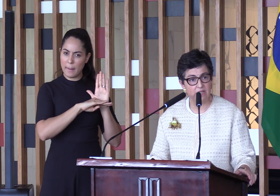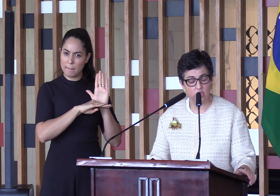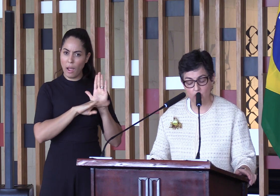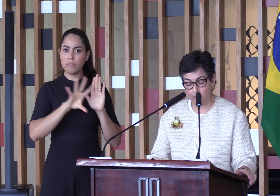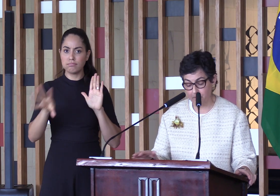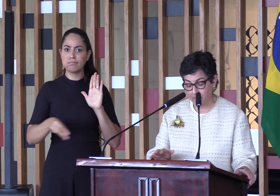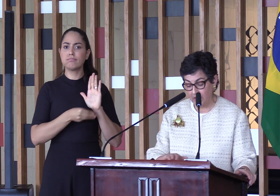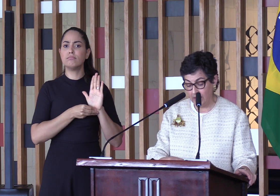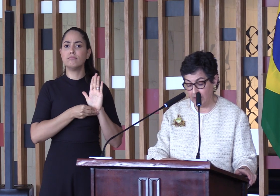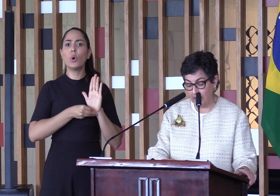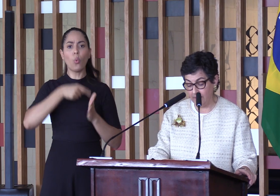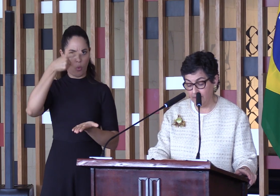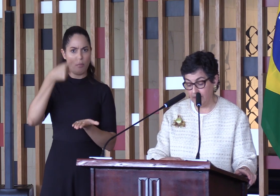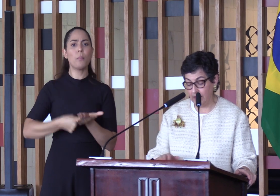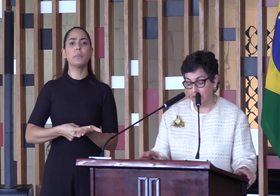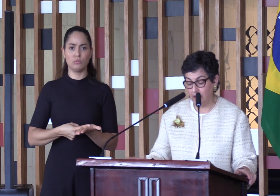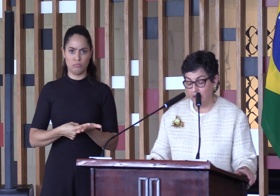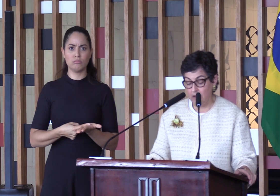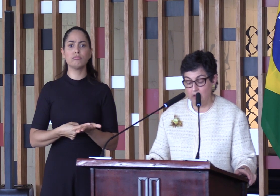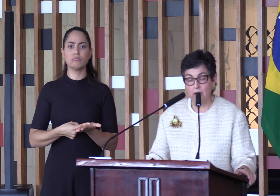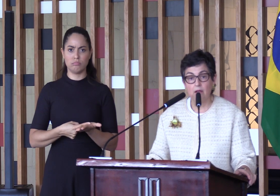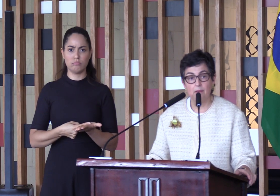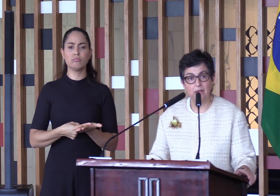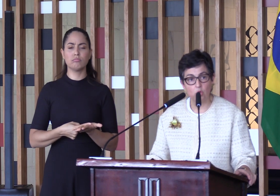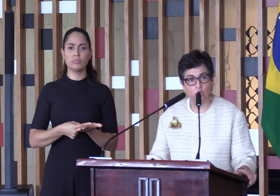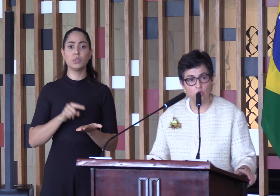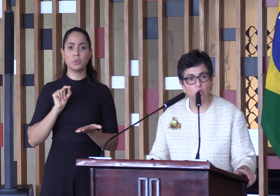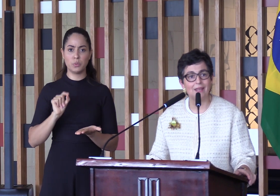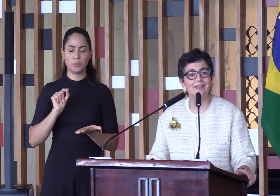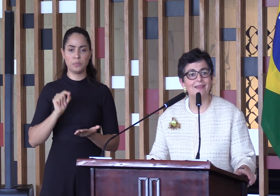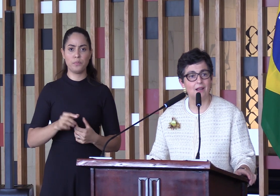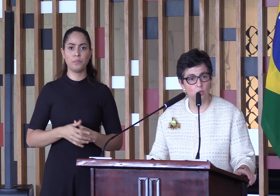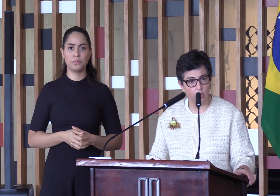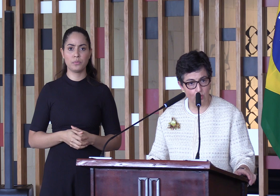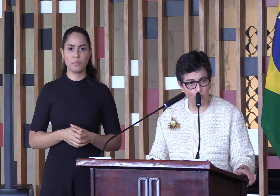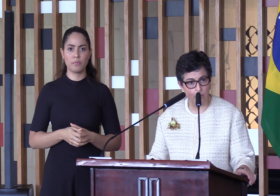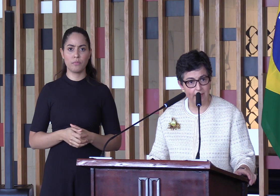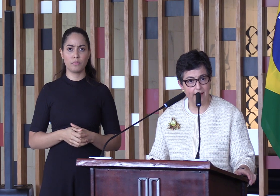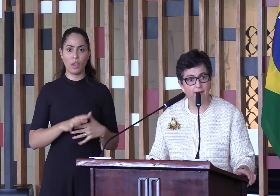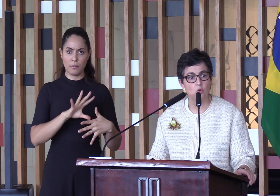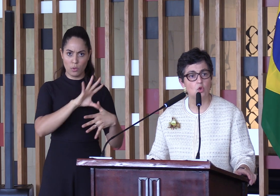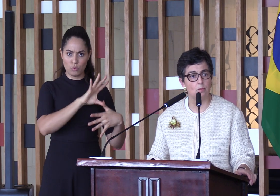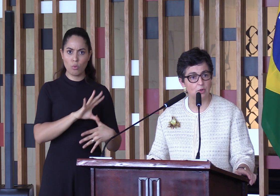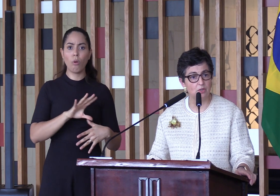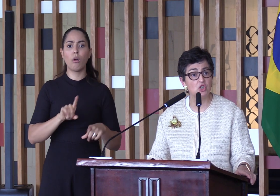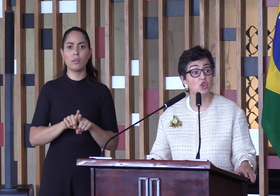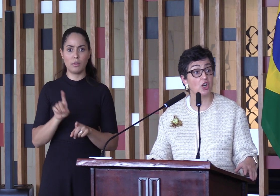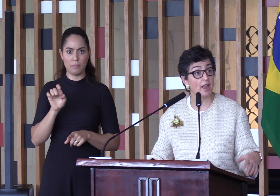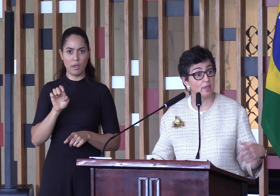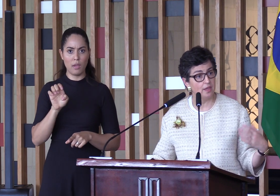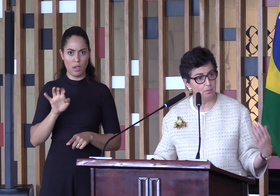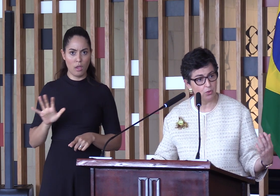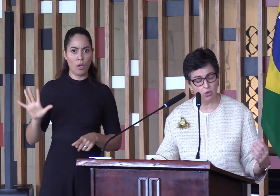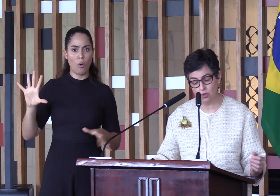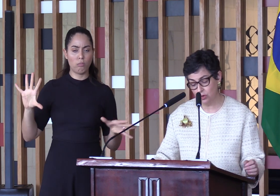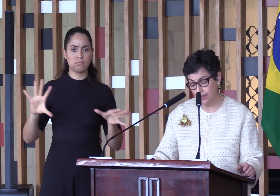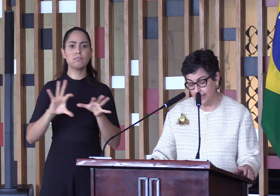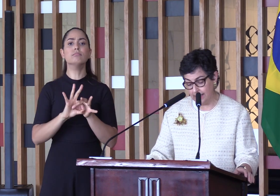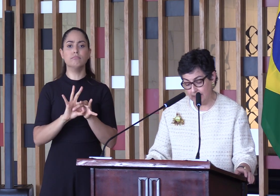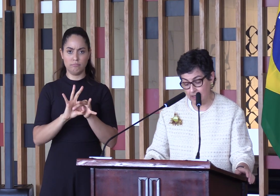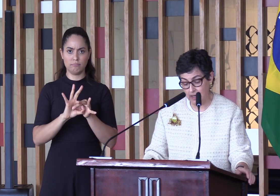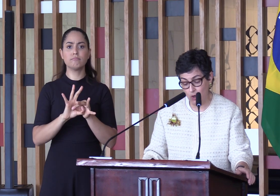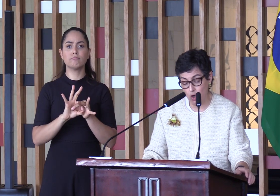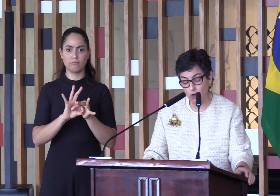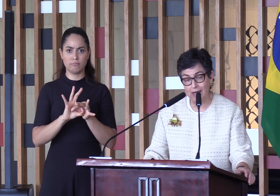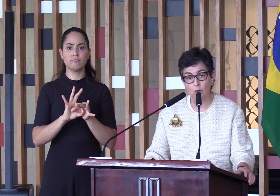compromisso de Mercosur e da União Europeia, um compromisso recíproco